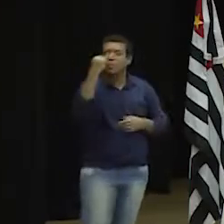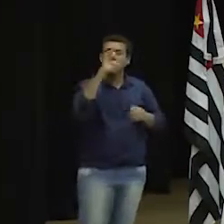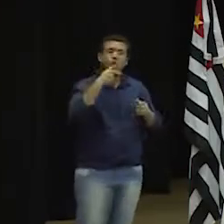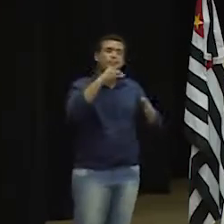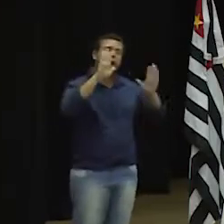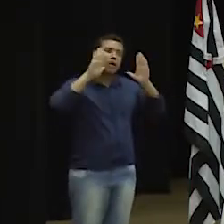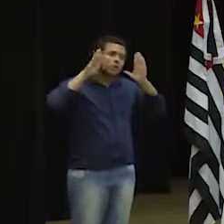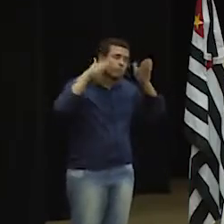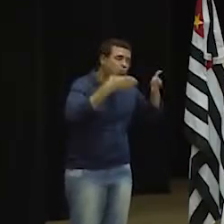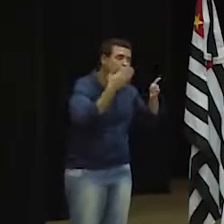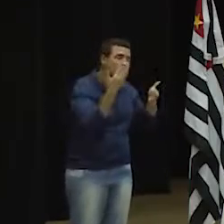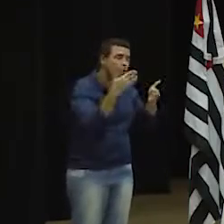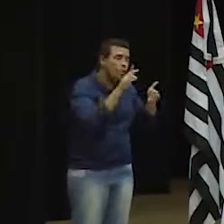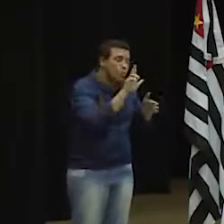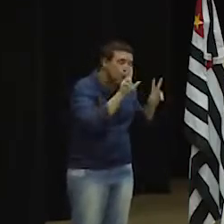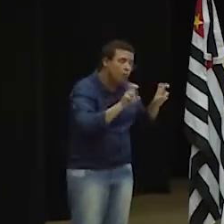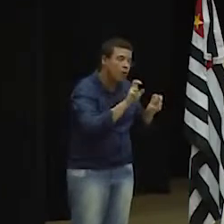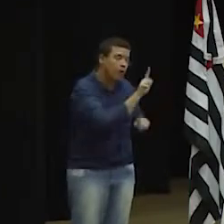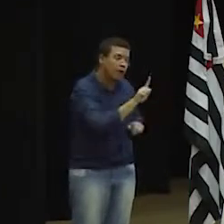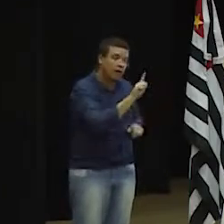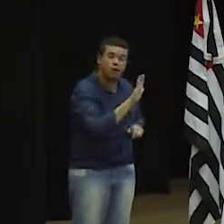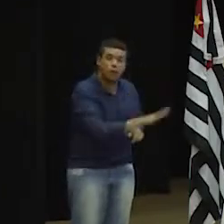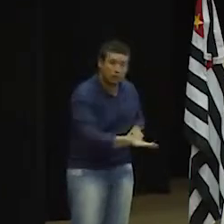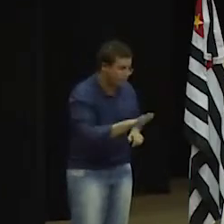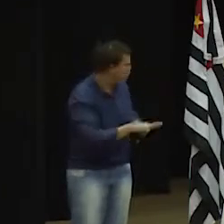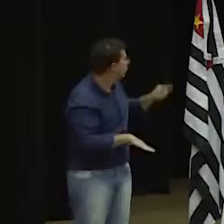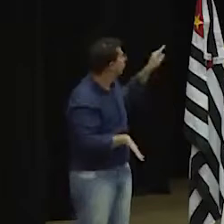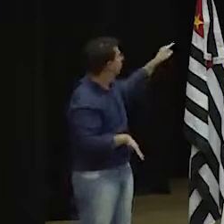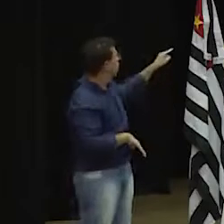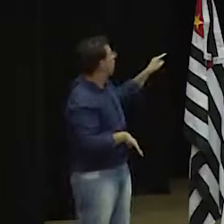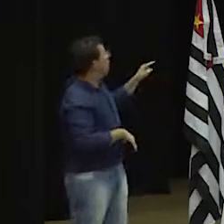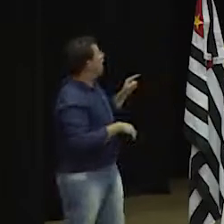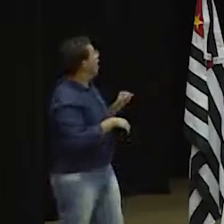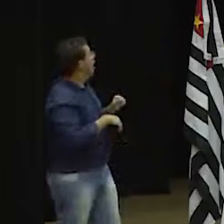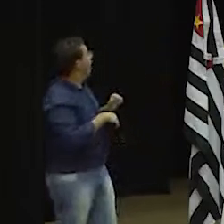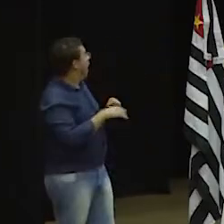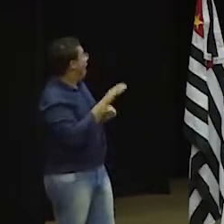É um autor muito importante que fala sobre literatura infantil.